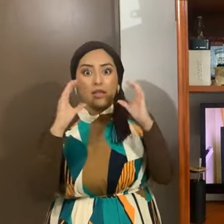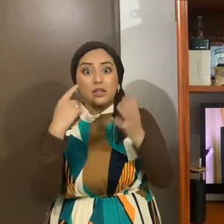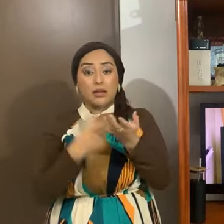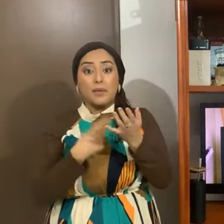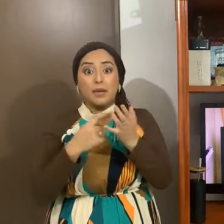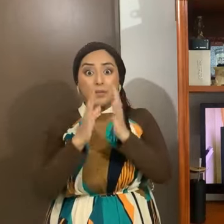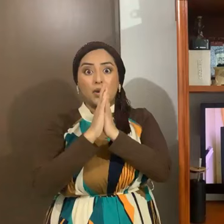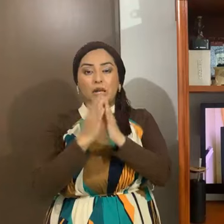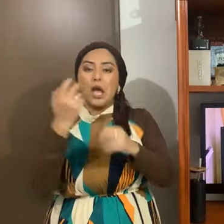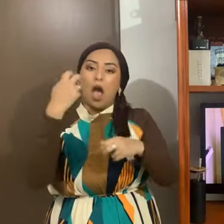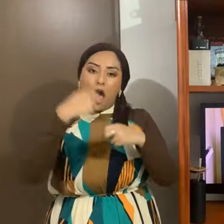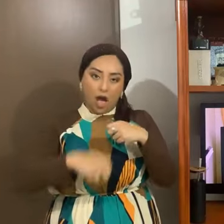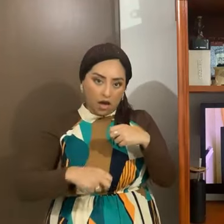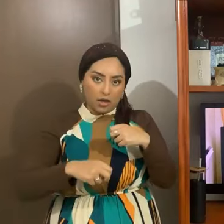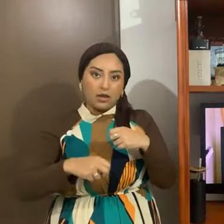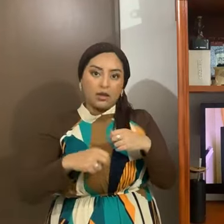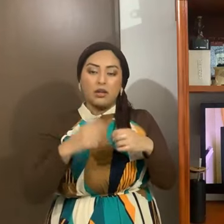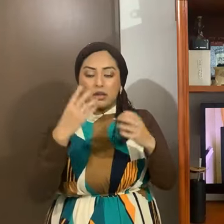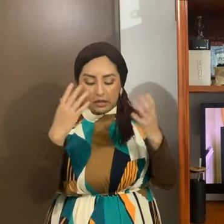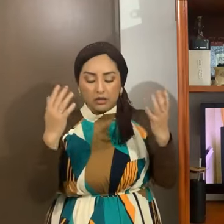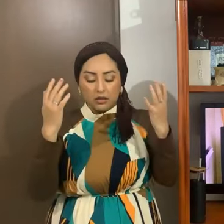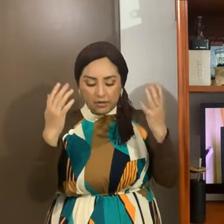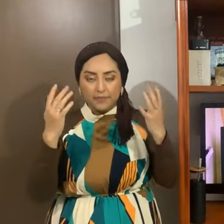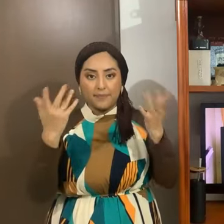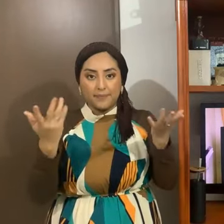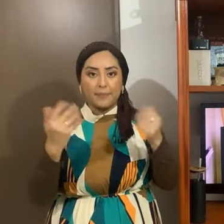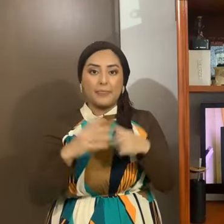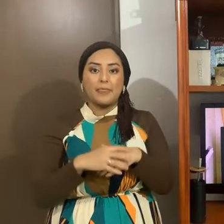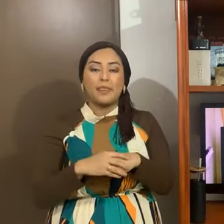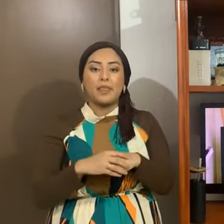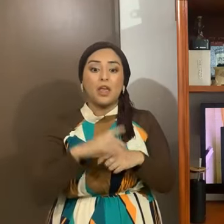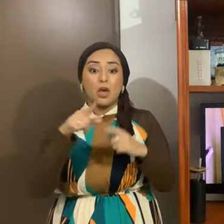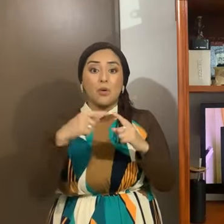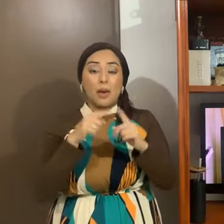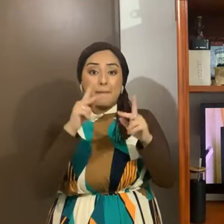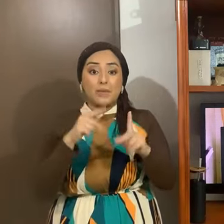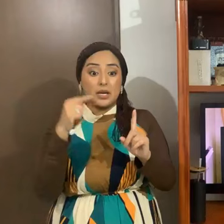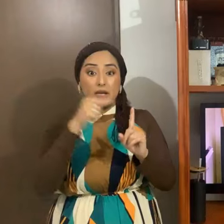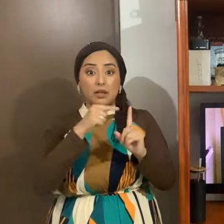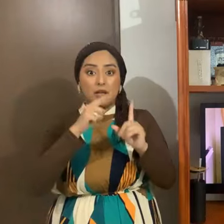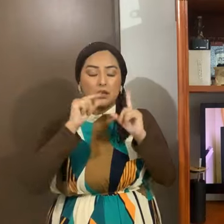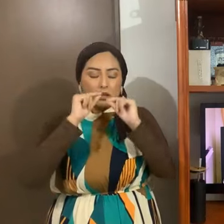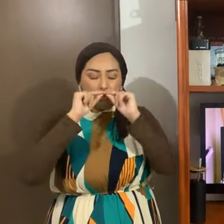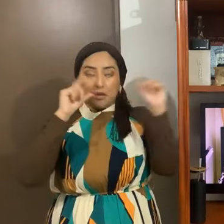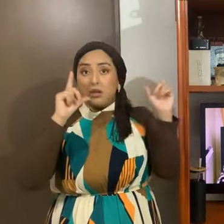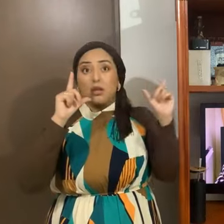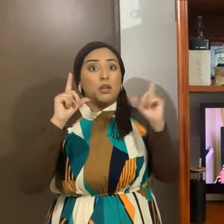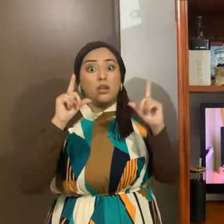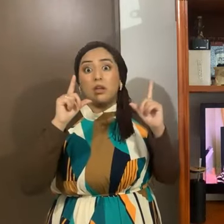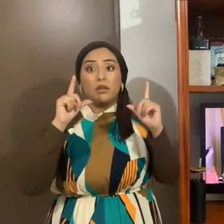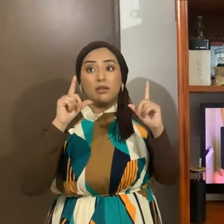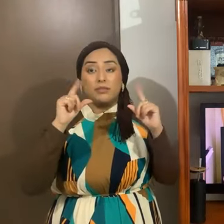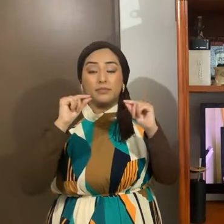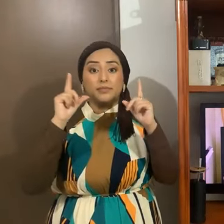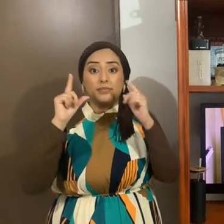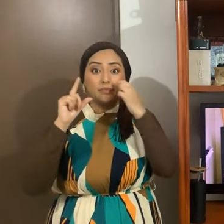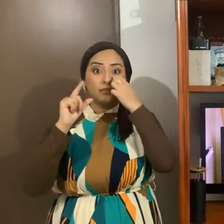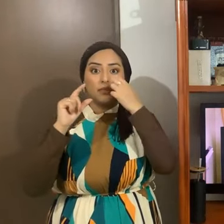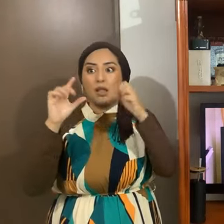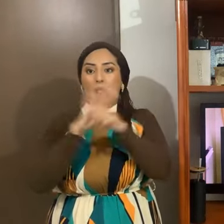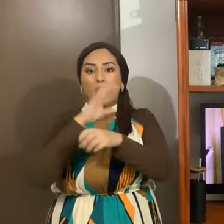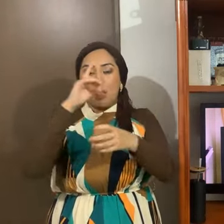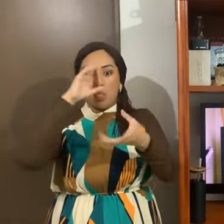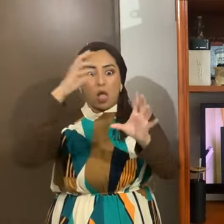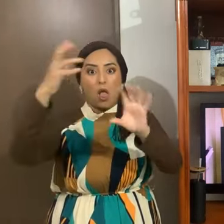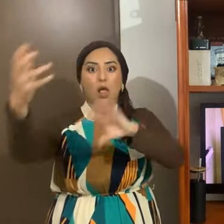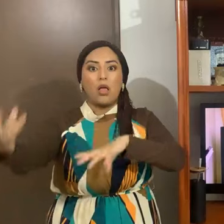a costar trabajo porque se van a estar durmiendo. Y entonces desde que se despiertan su vida empieza a ser puro